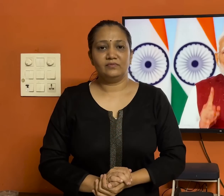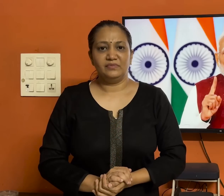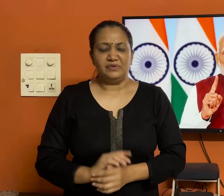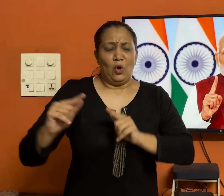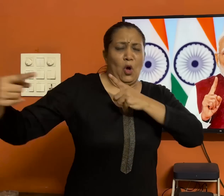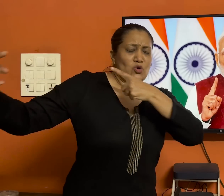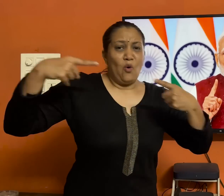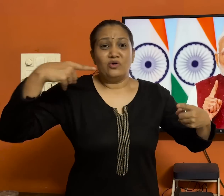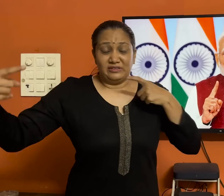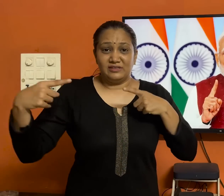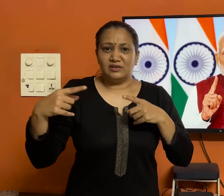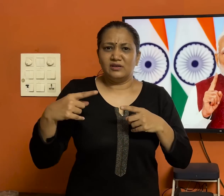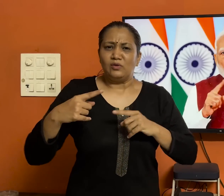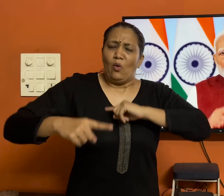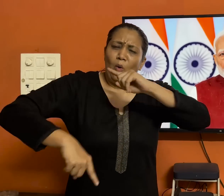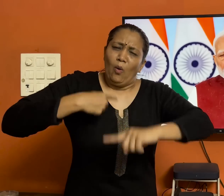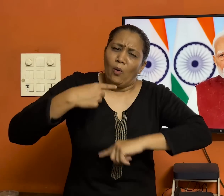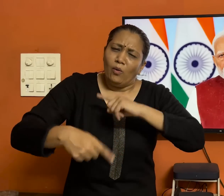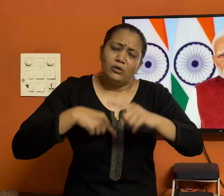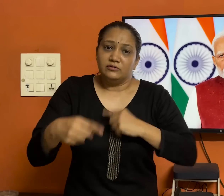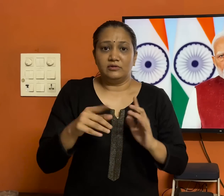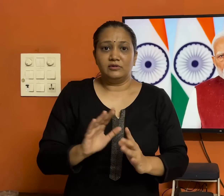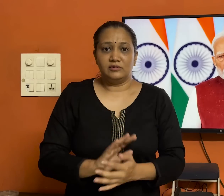युद्ध के मैदान पर हमने हर बार